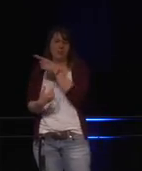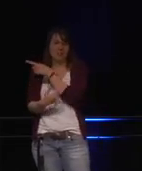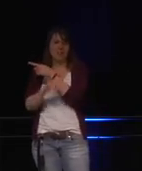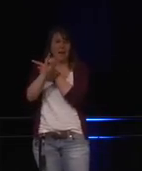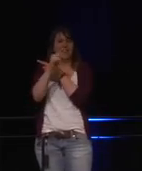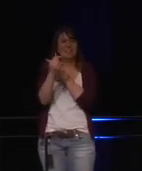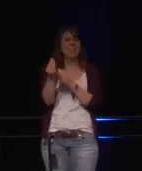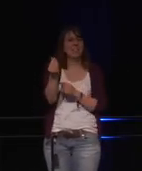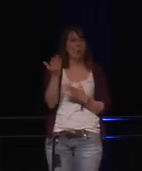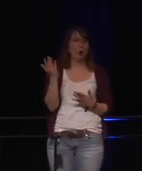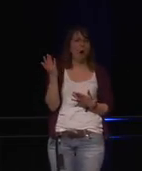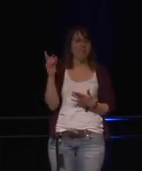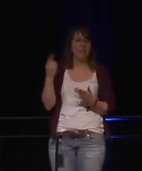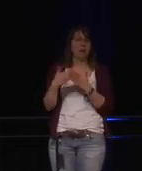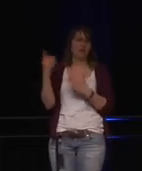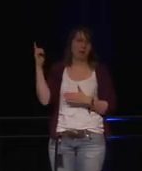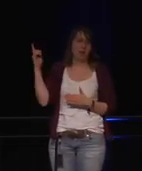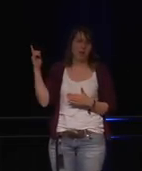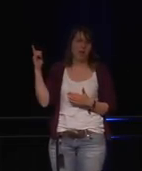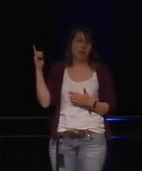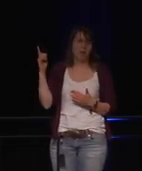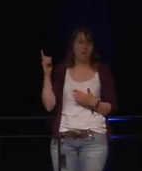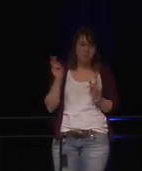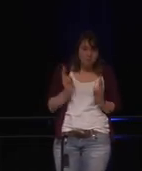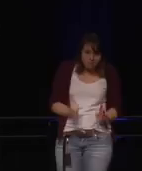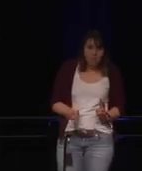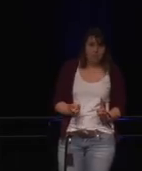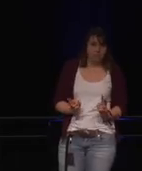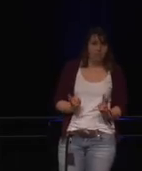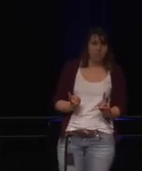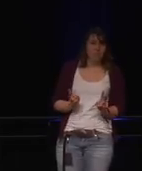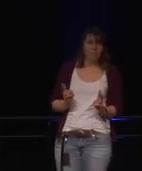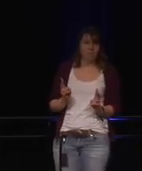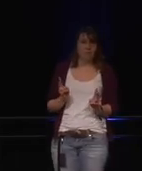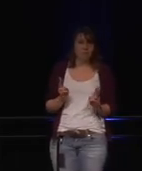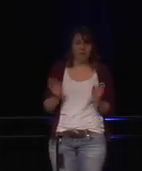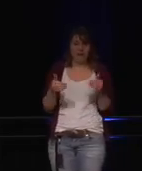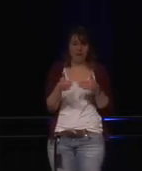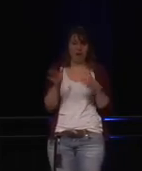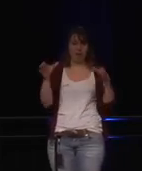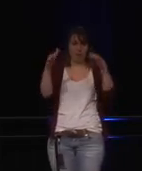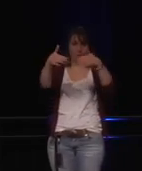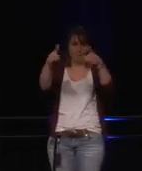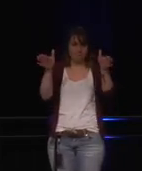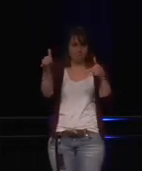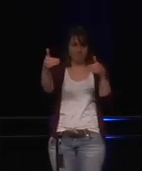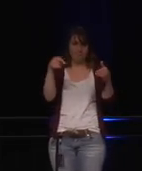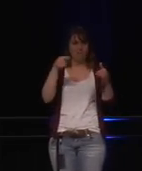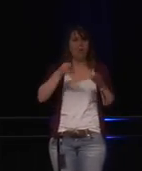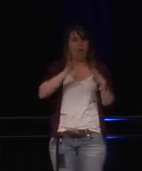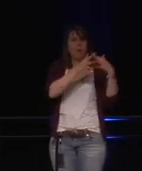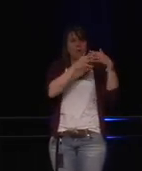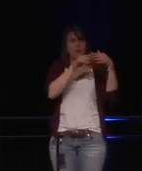pero con sensores de informática, en un acuario en un casino